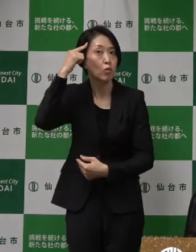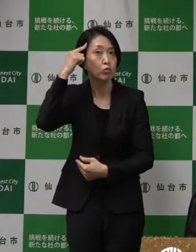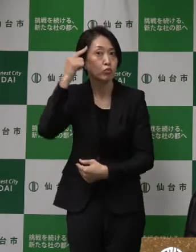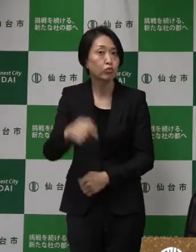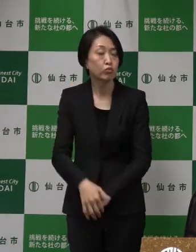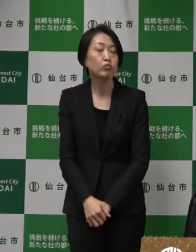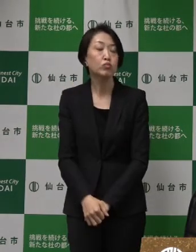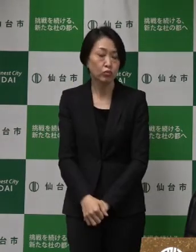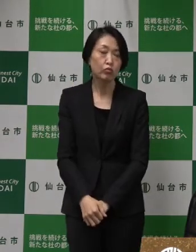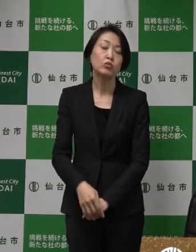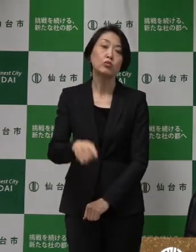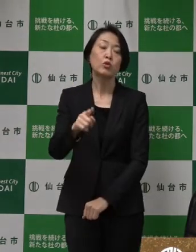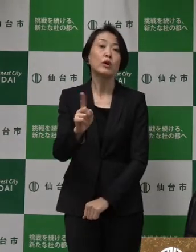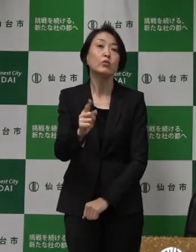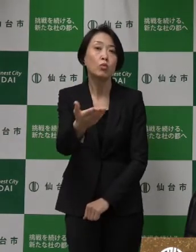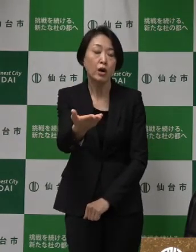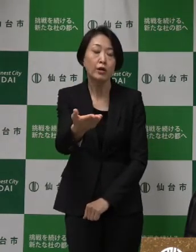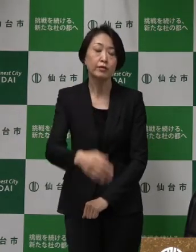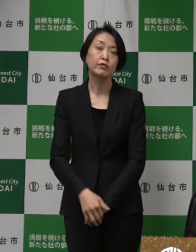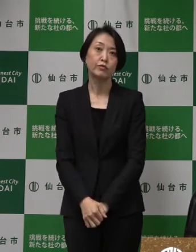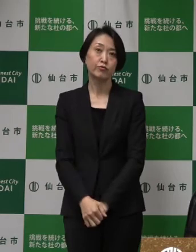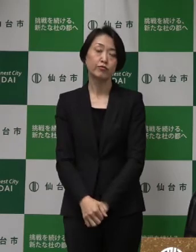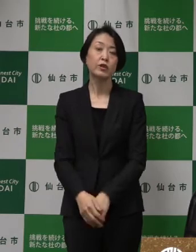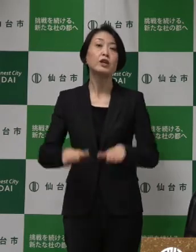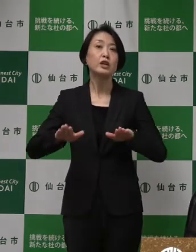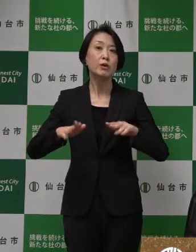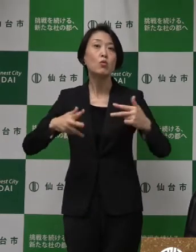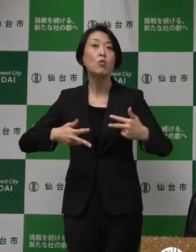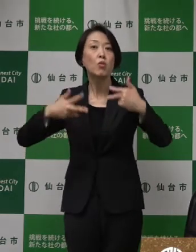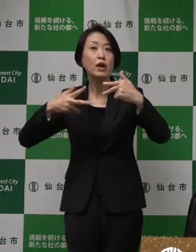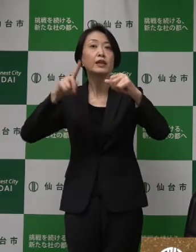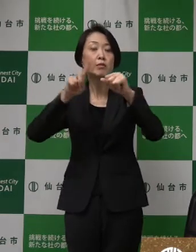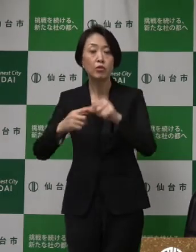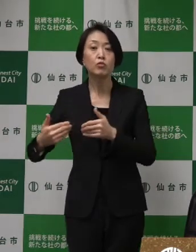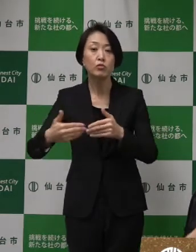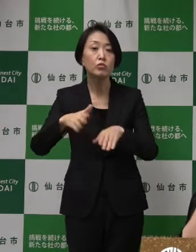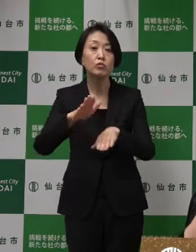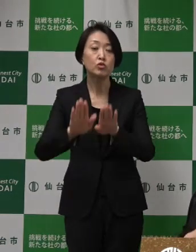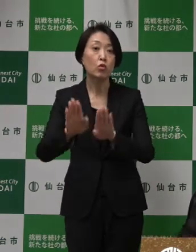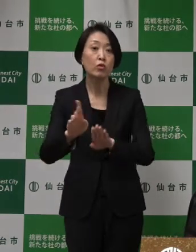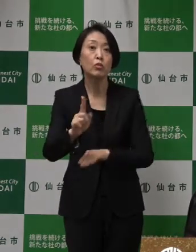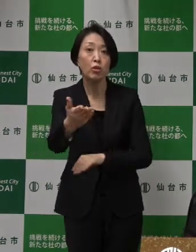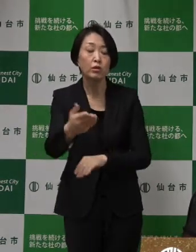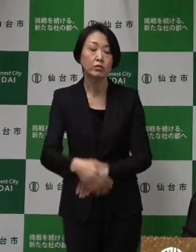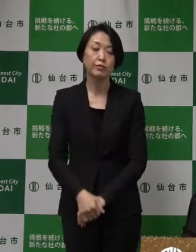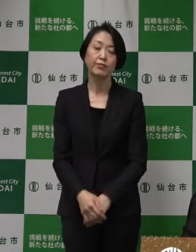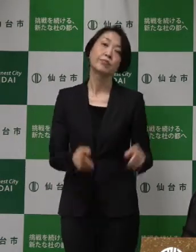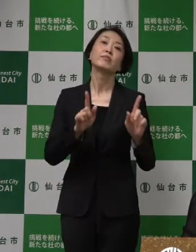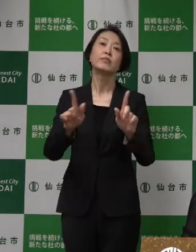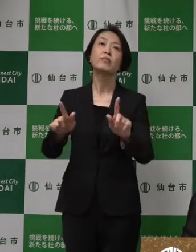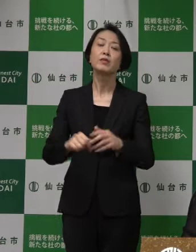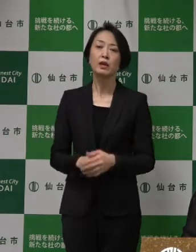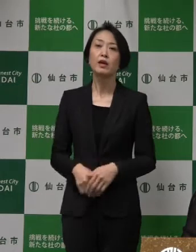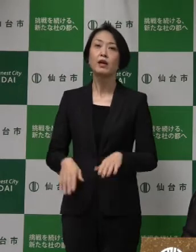ども、その点については現在の、進捗状況どのようになっているんでしょうか。 申し訳ありません。今そ